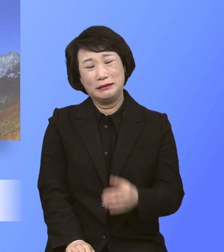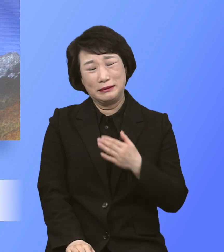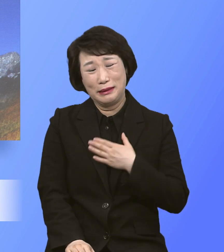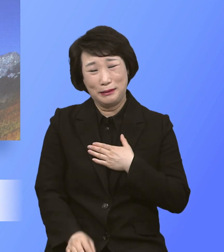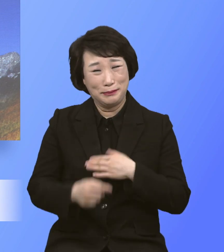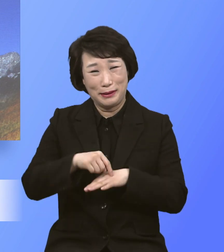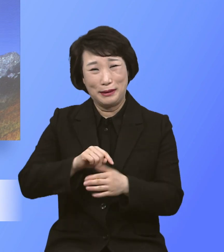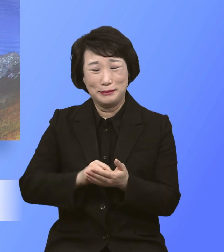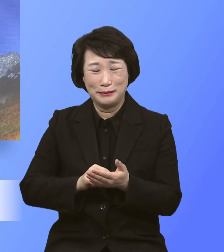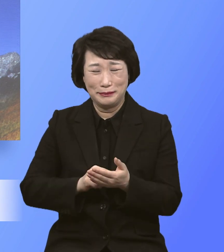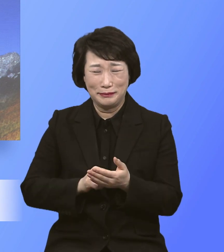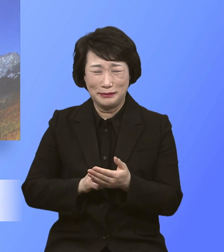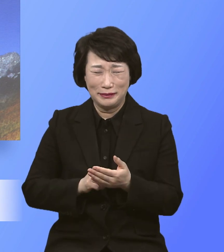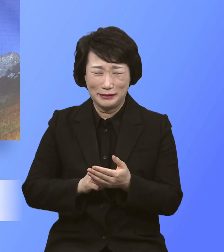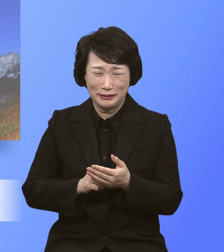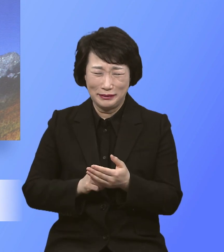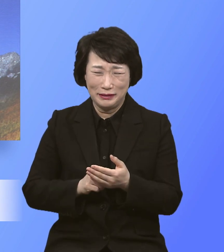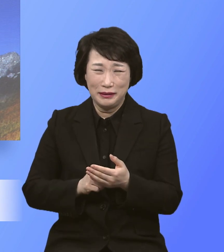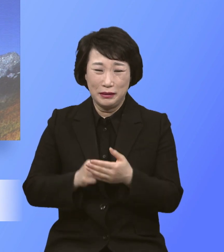속에서 통곡이 나와.